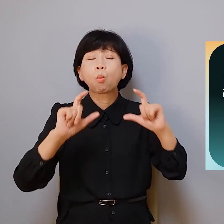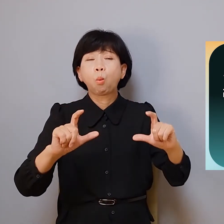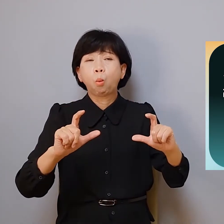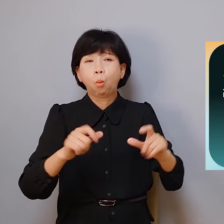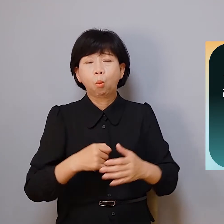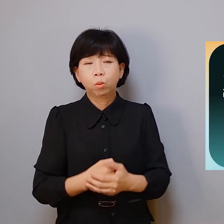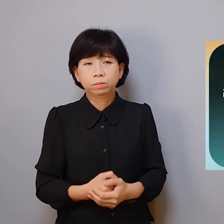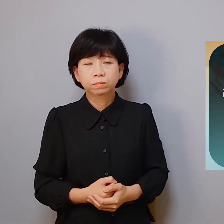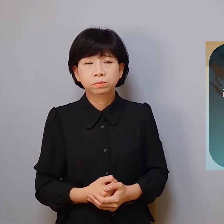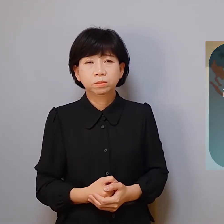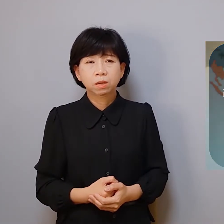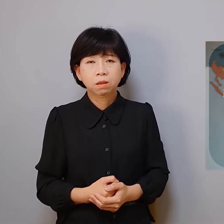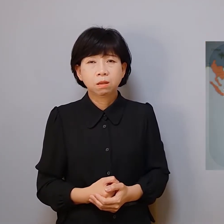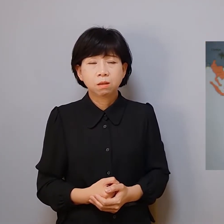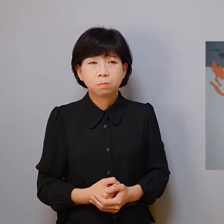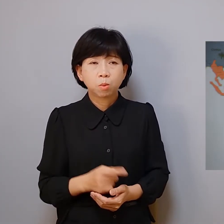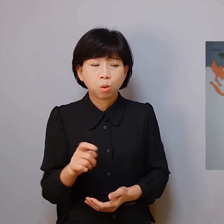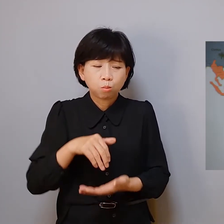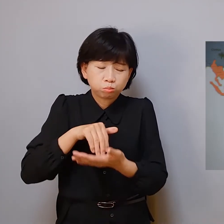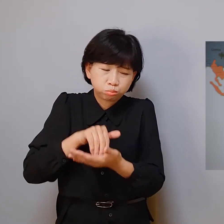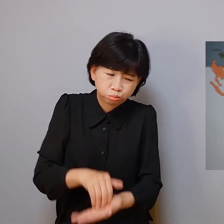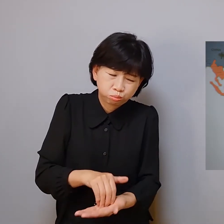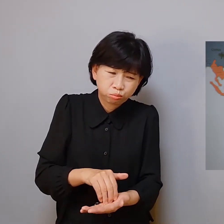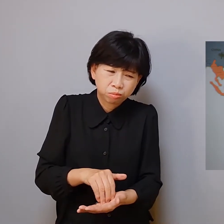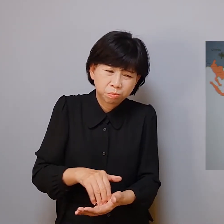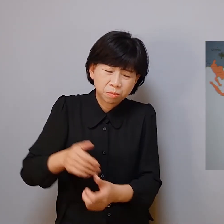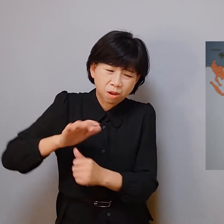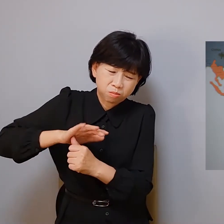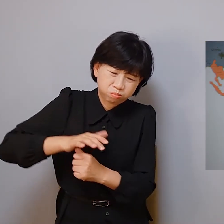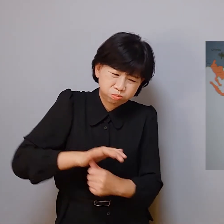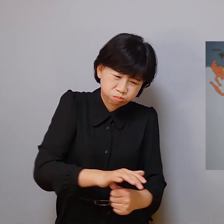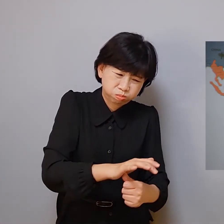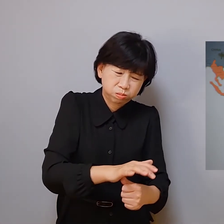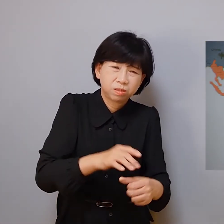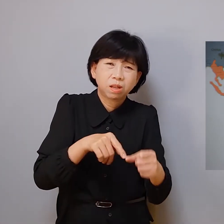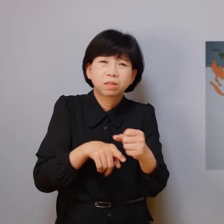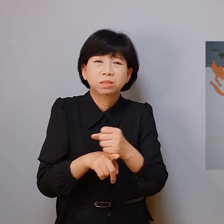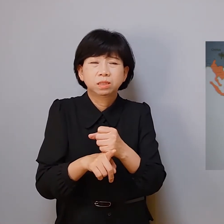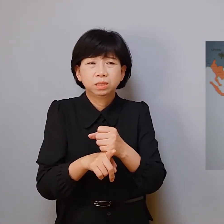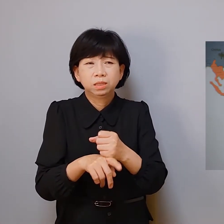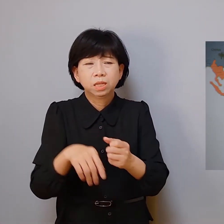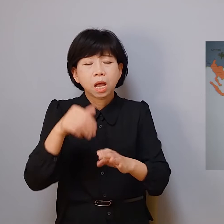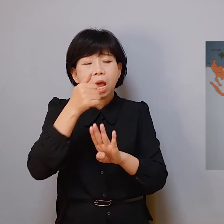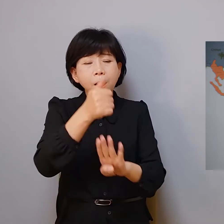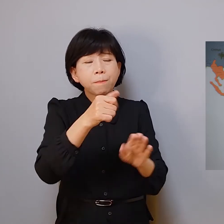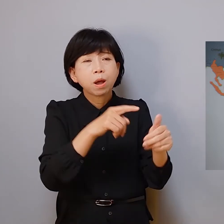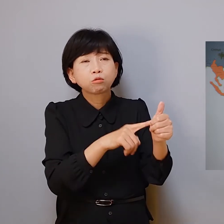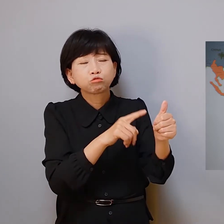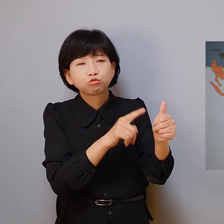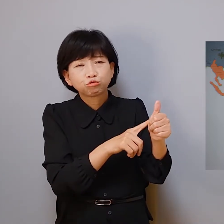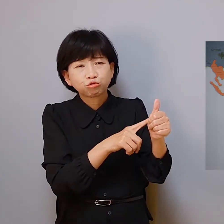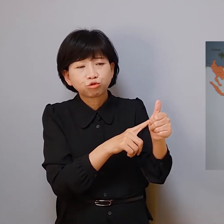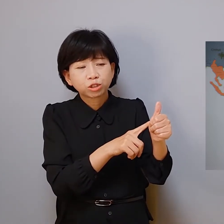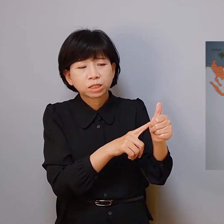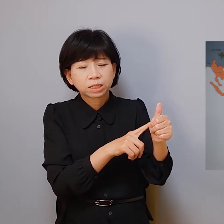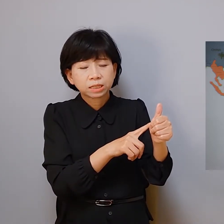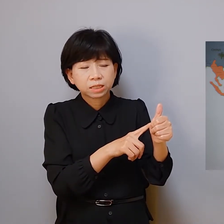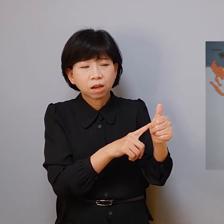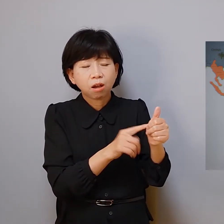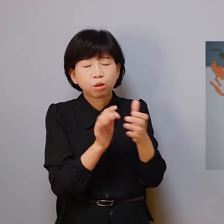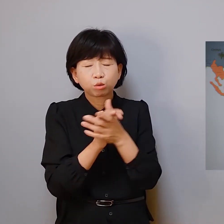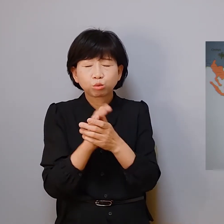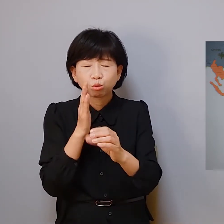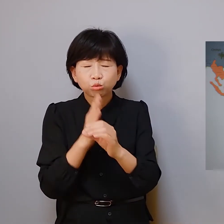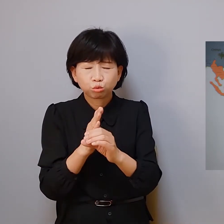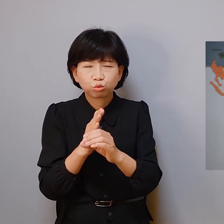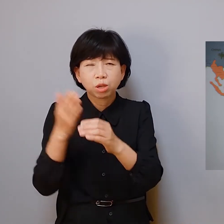경고라는 말씀의 의미가 있어요. 무겁다, 짓누르다의 의미입니다. 하박국 선지자가 묵시로